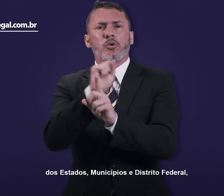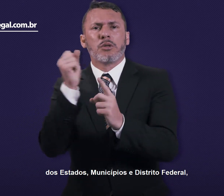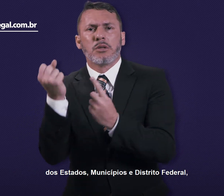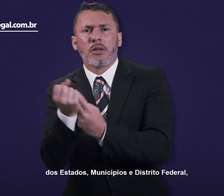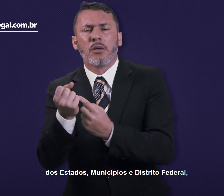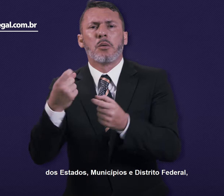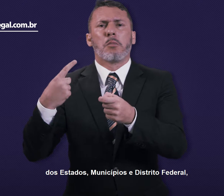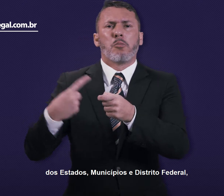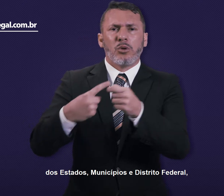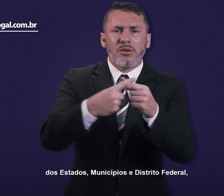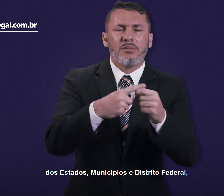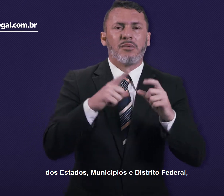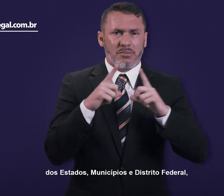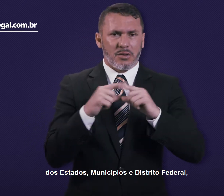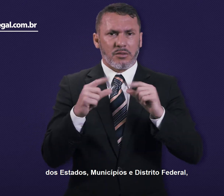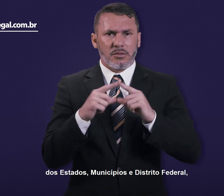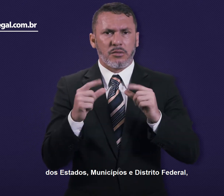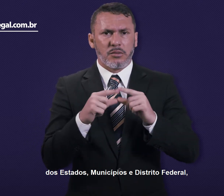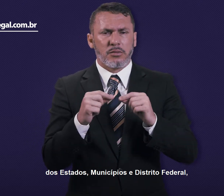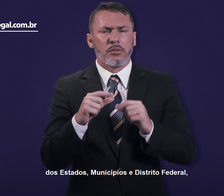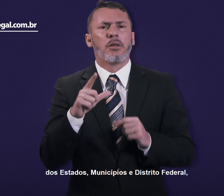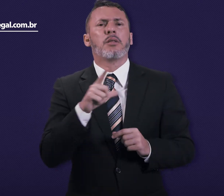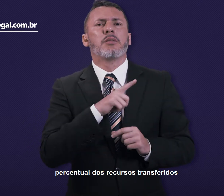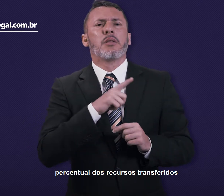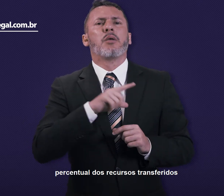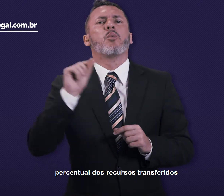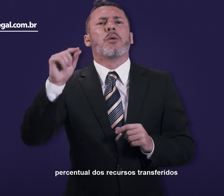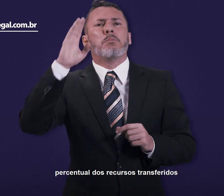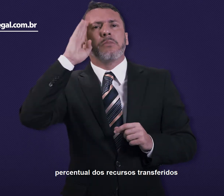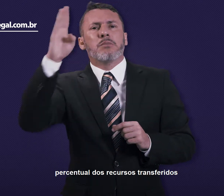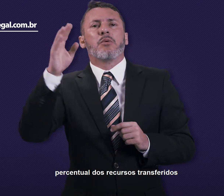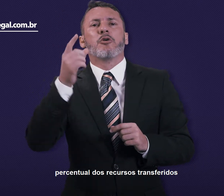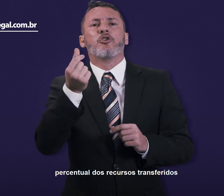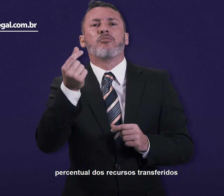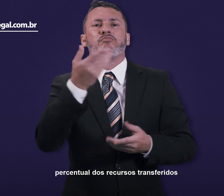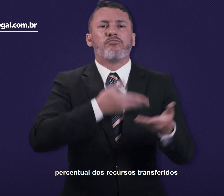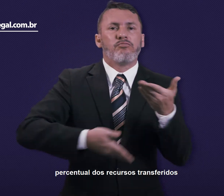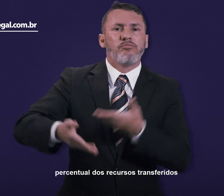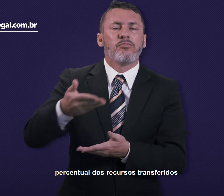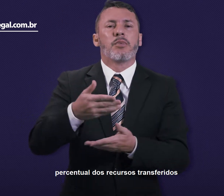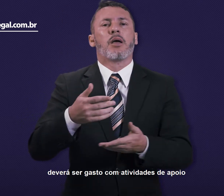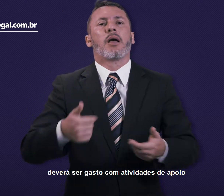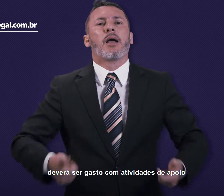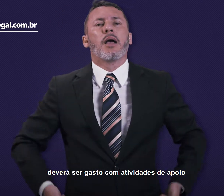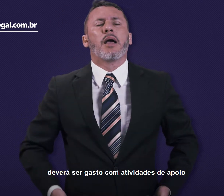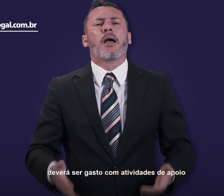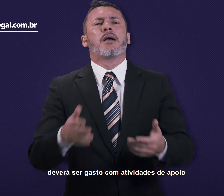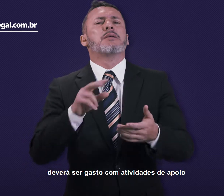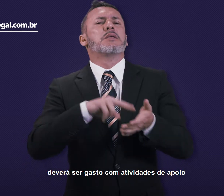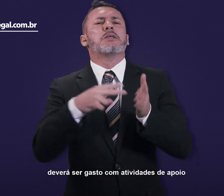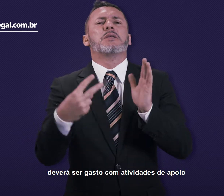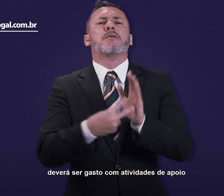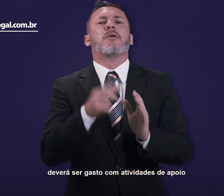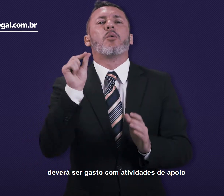dos Estados, Municípios e Distrito Federal, percentual dos recursos transferidos deverá ser gasto com atividades